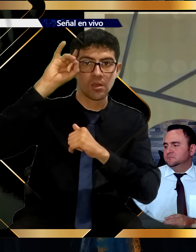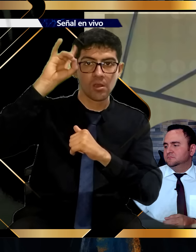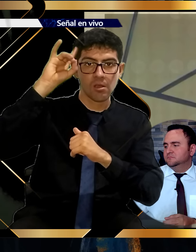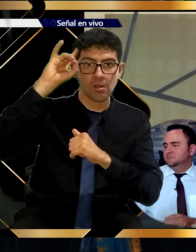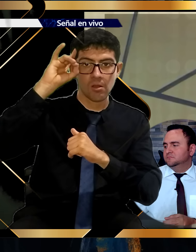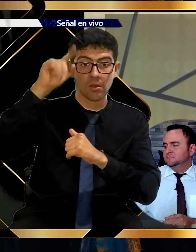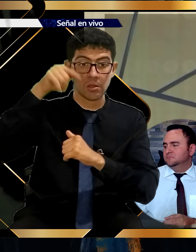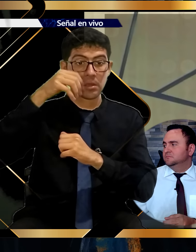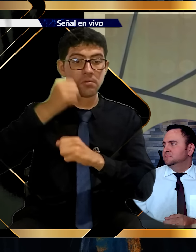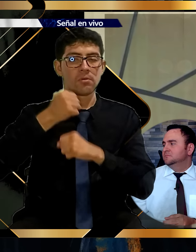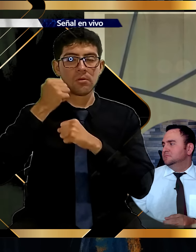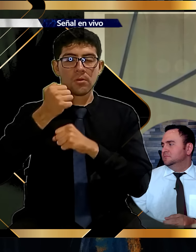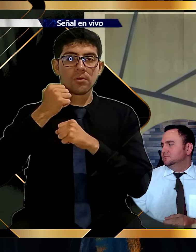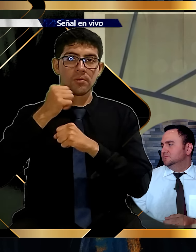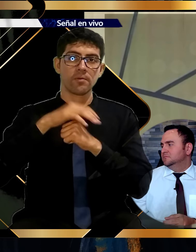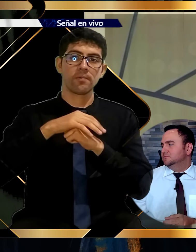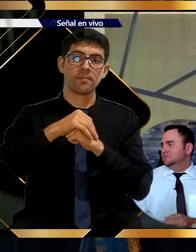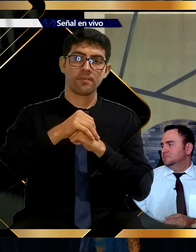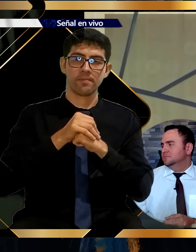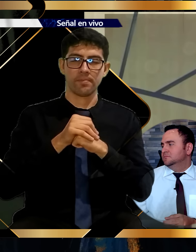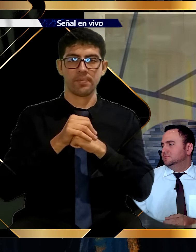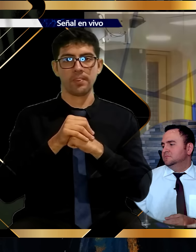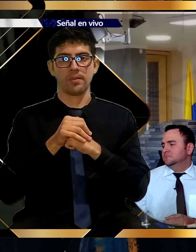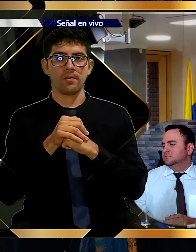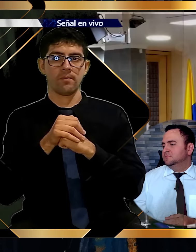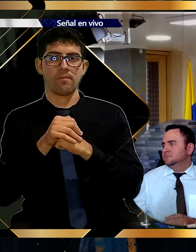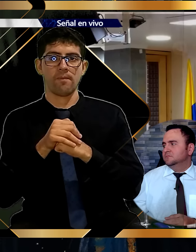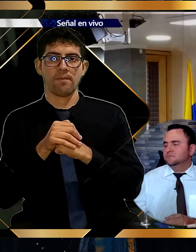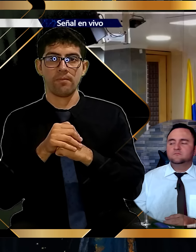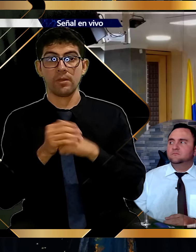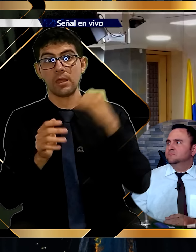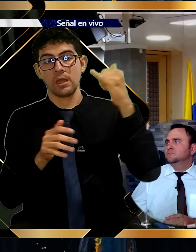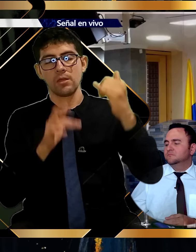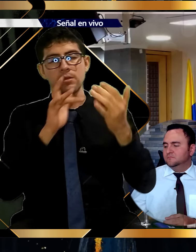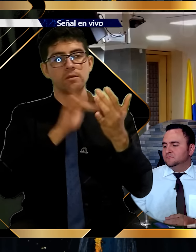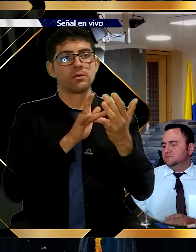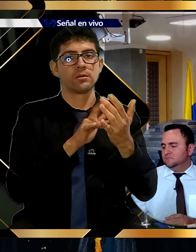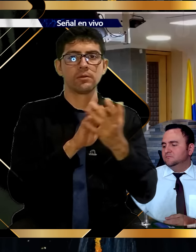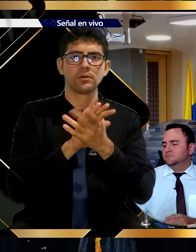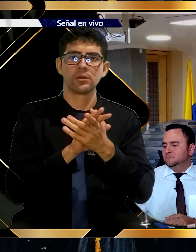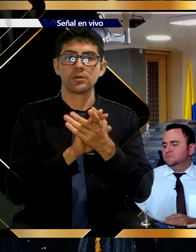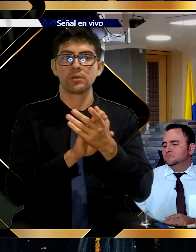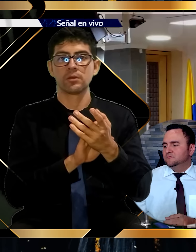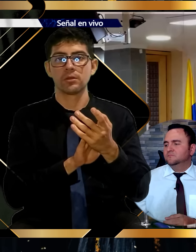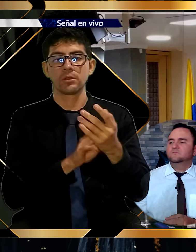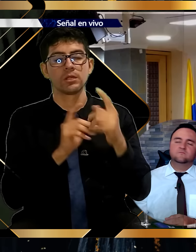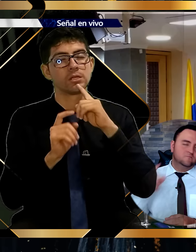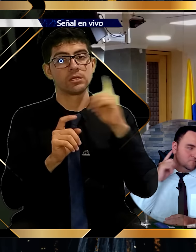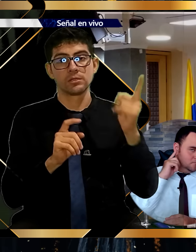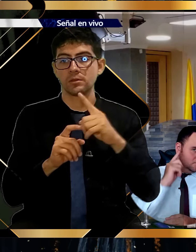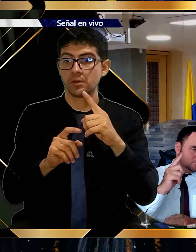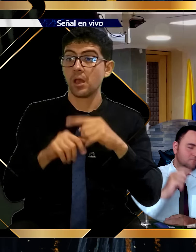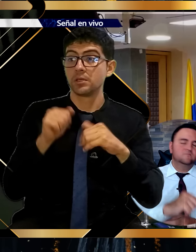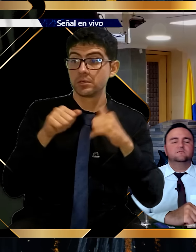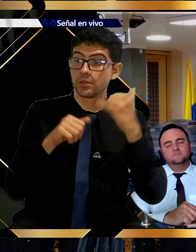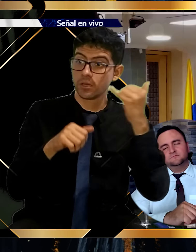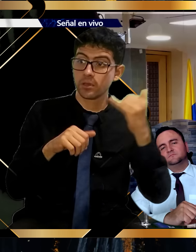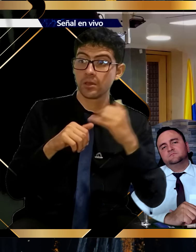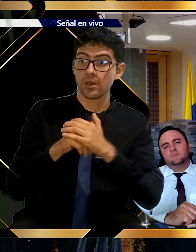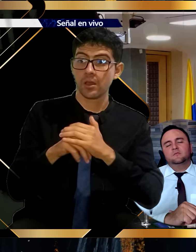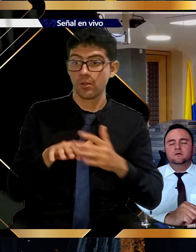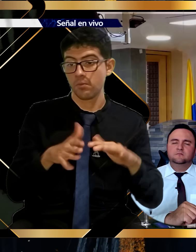visitar Haití y regresa diciendo convertido, lo evangelizan. Y llega aquí diciendo que efectivamente los muertos resucitan, que él lo